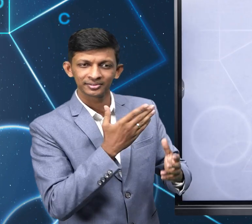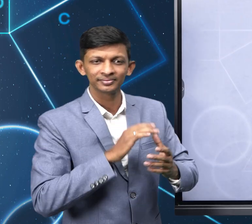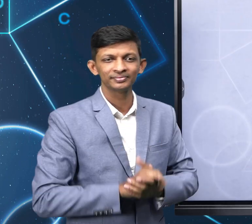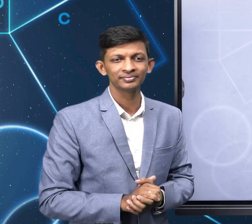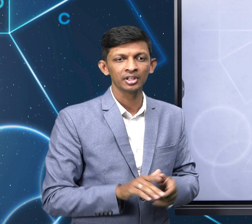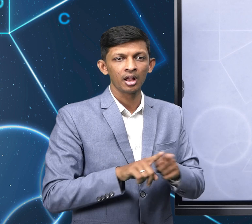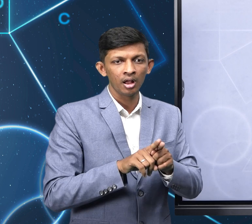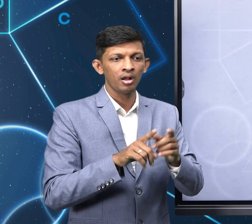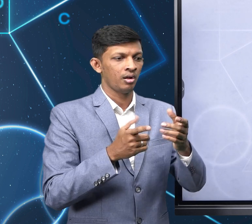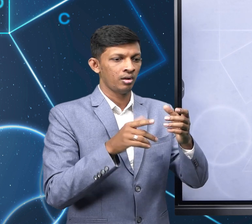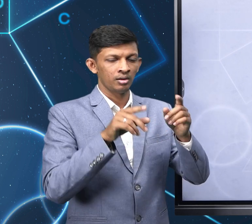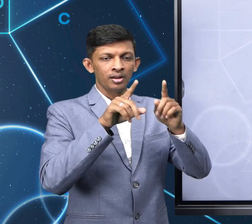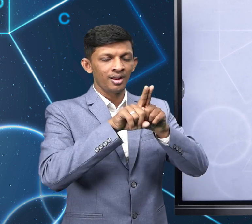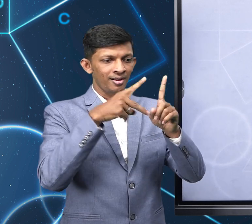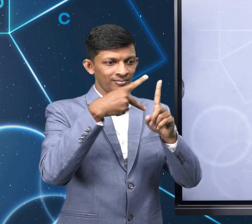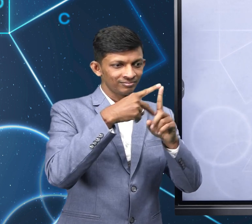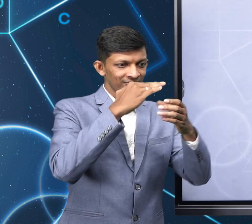व्हिज्युअलायझेशन, क्रॉस सेक्शन,